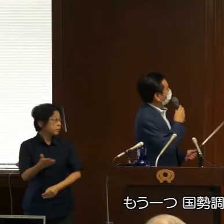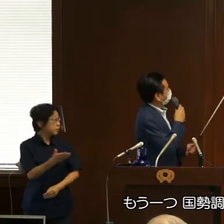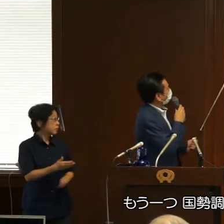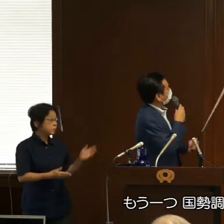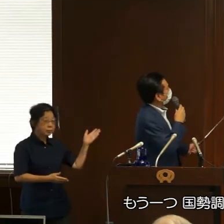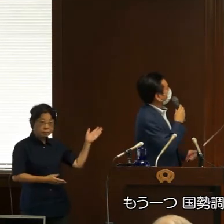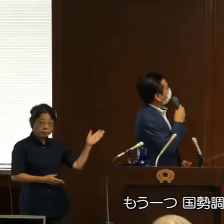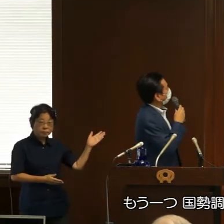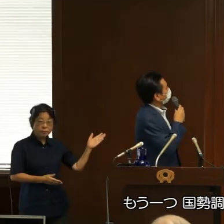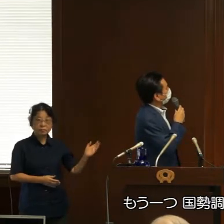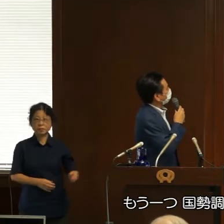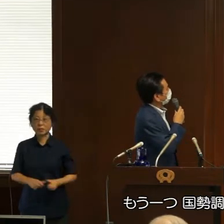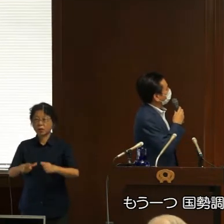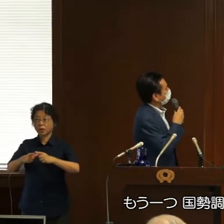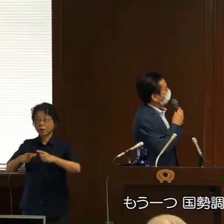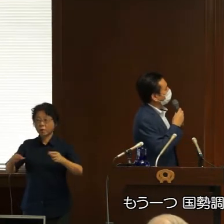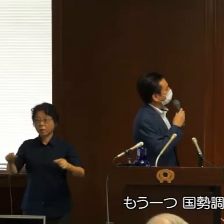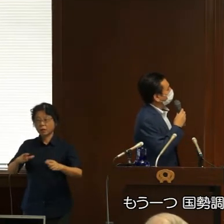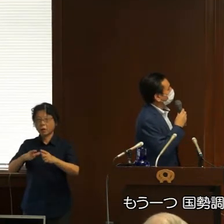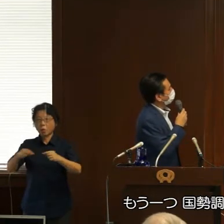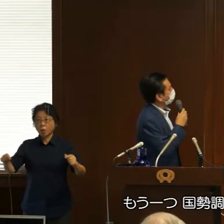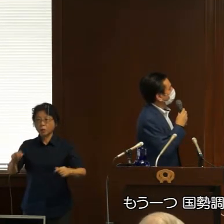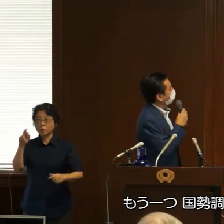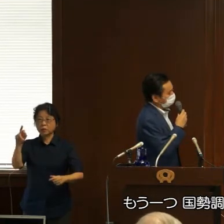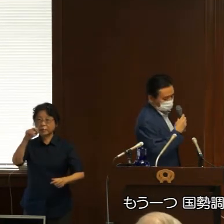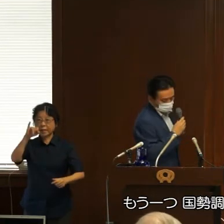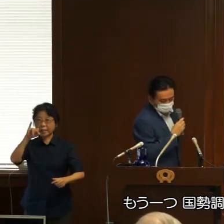もう一丁、国勢調査